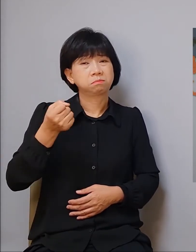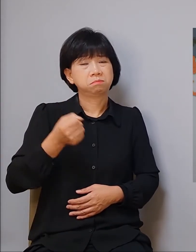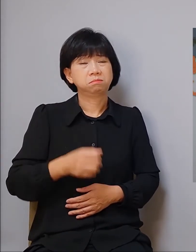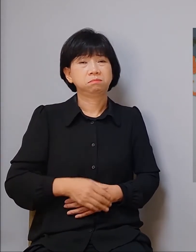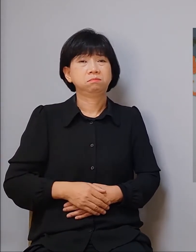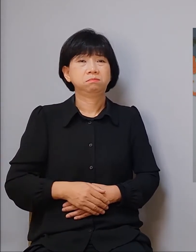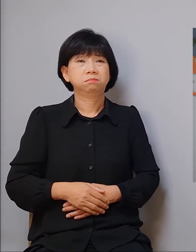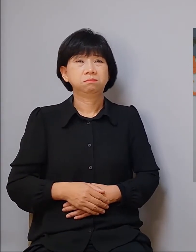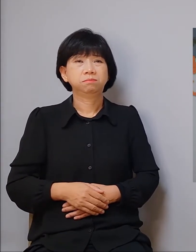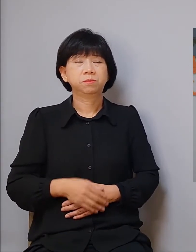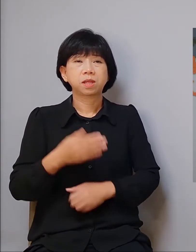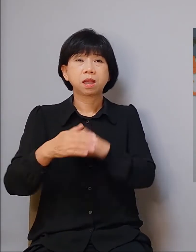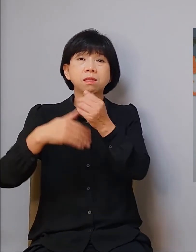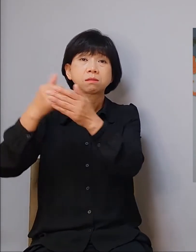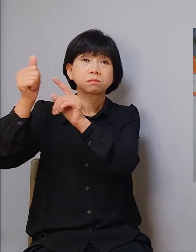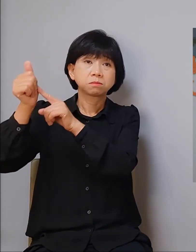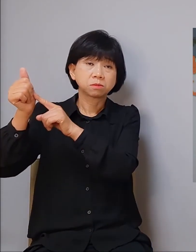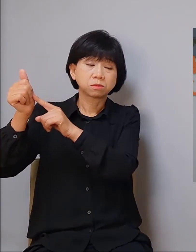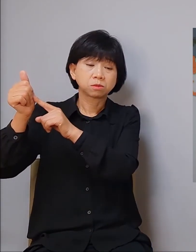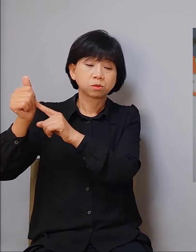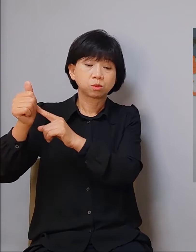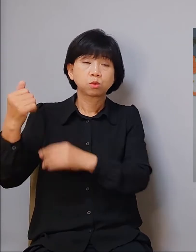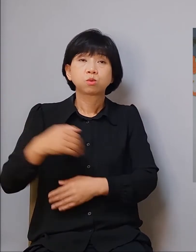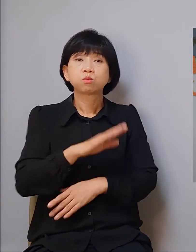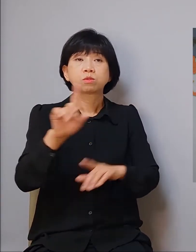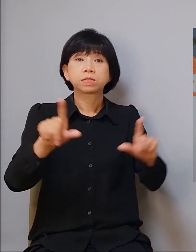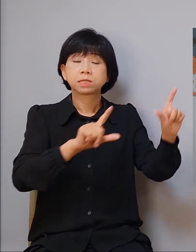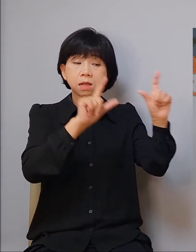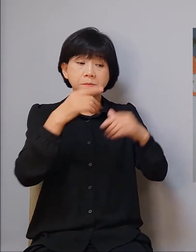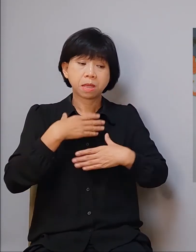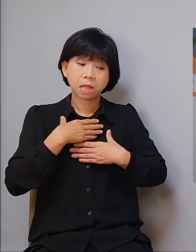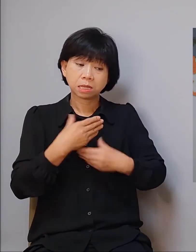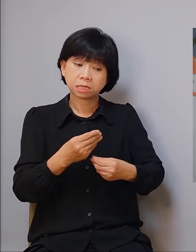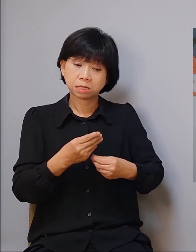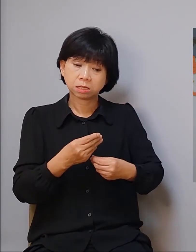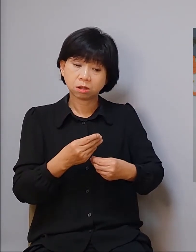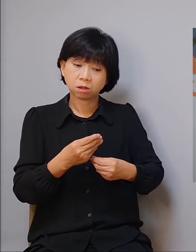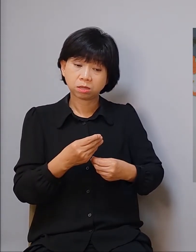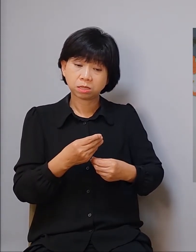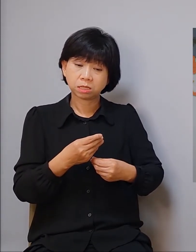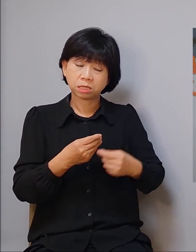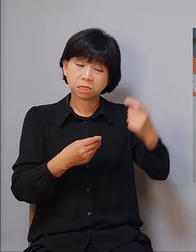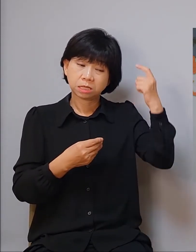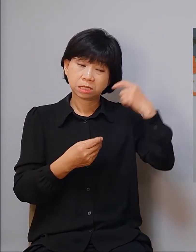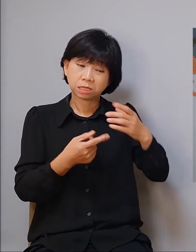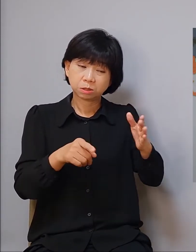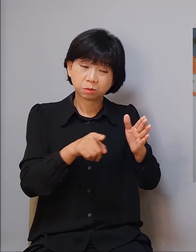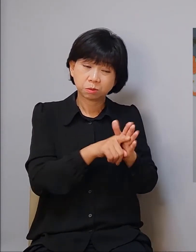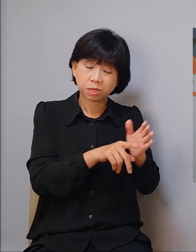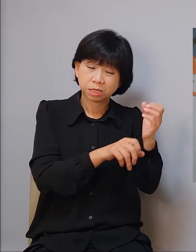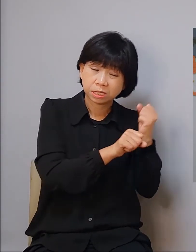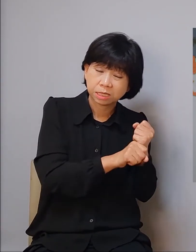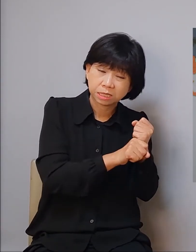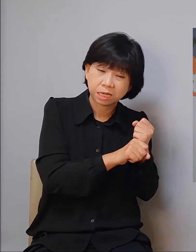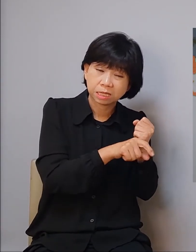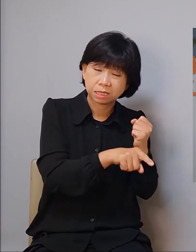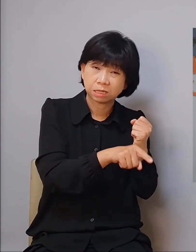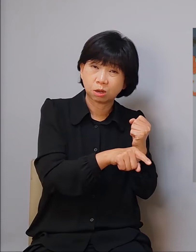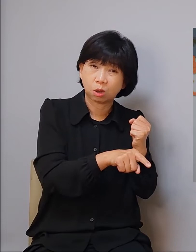생각합니다. 하나님은 우리 삶에서 안전을 느끼기 위해 보통 우리가 의지하는 것들,